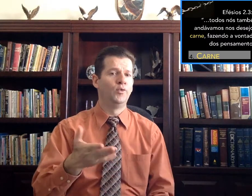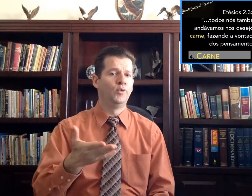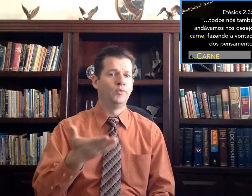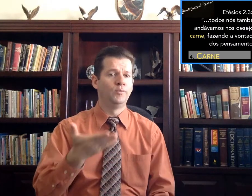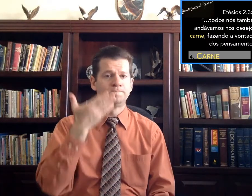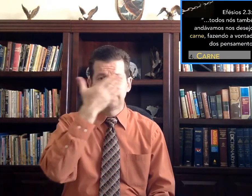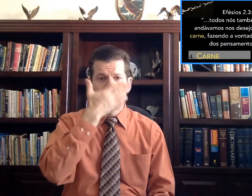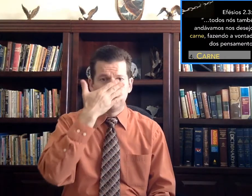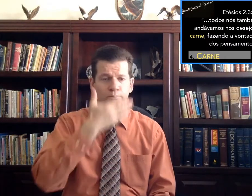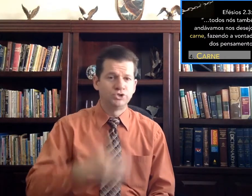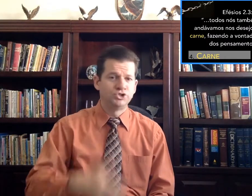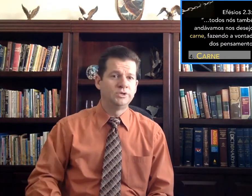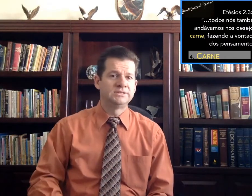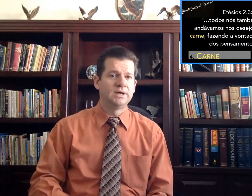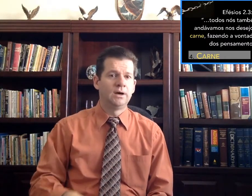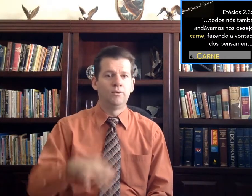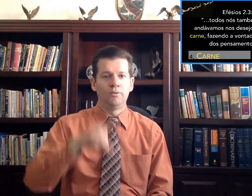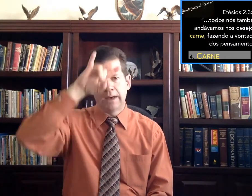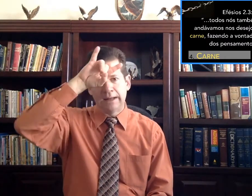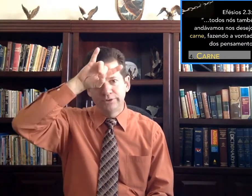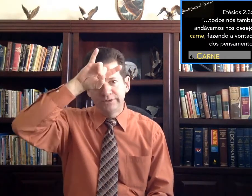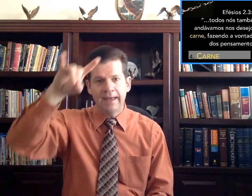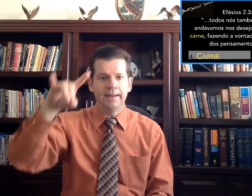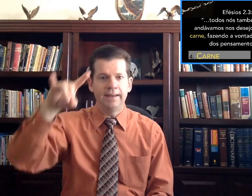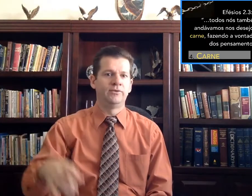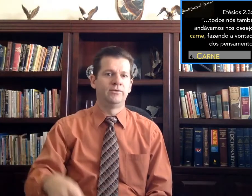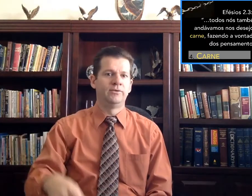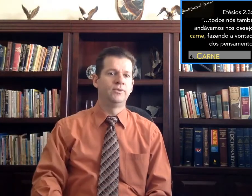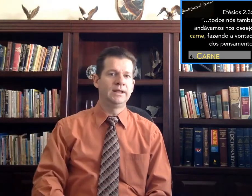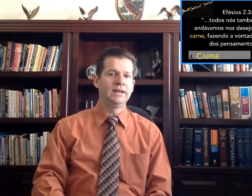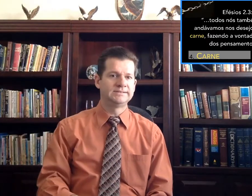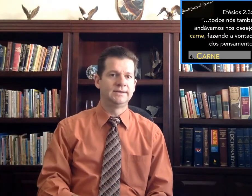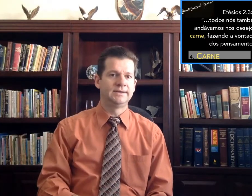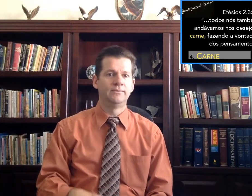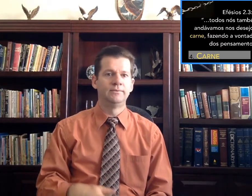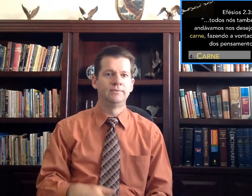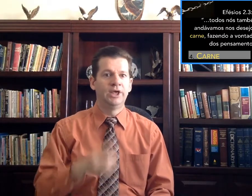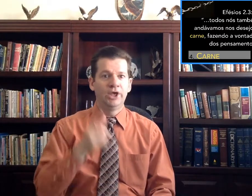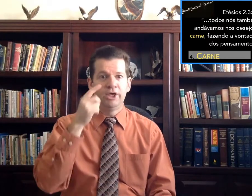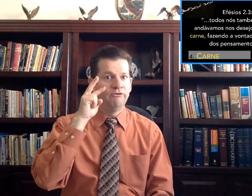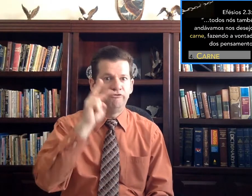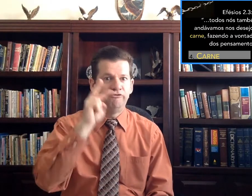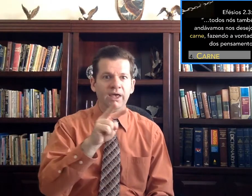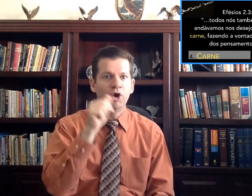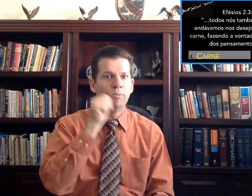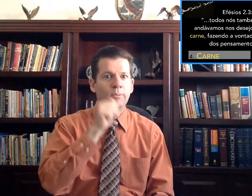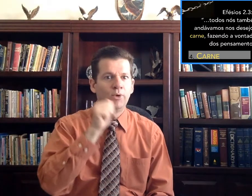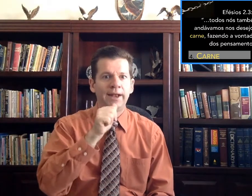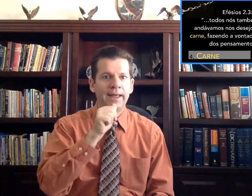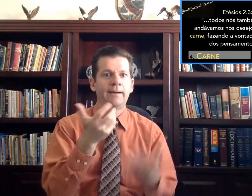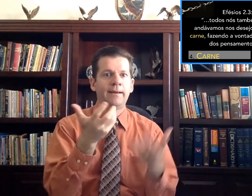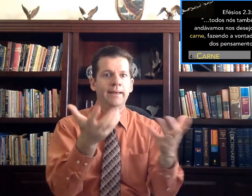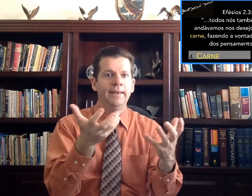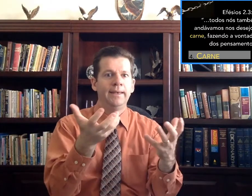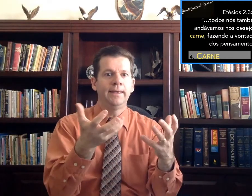com prostituição, adultério, fornicação. Vê uma mulher e